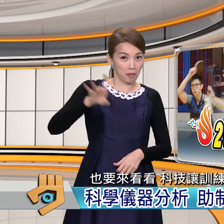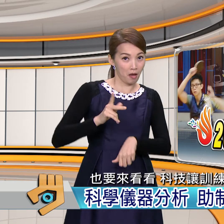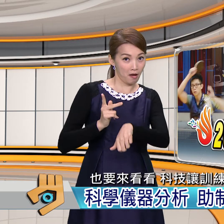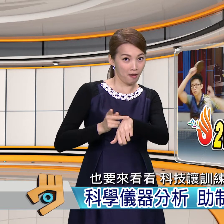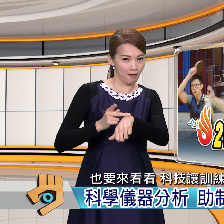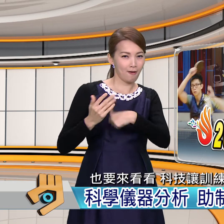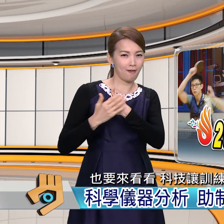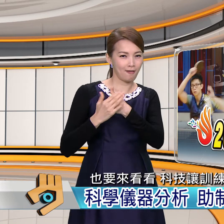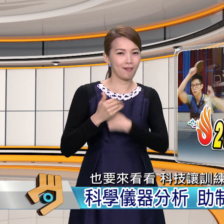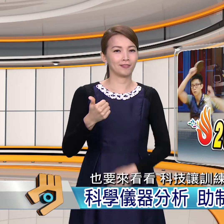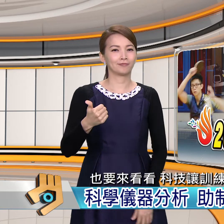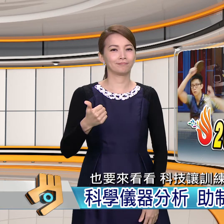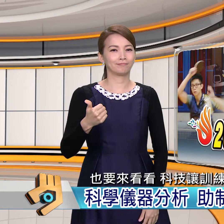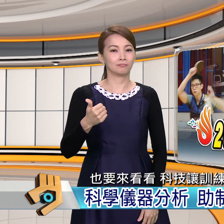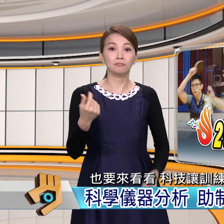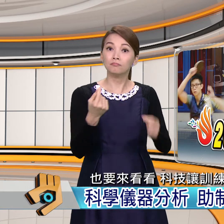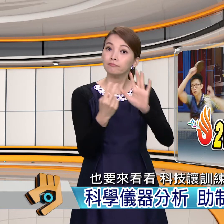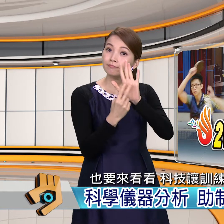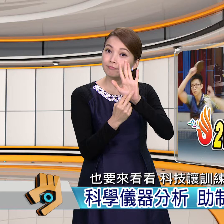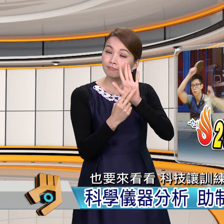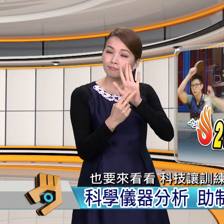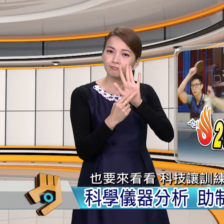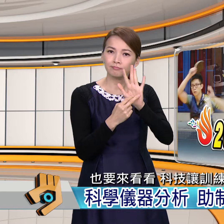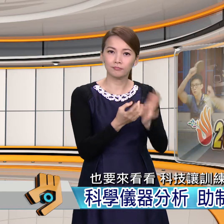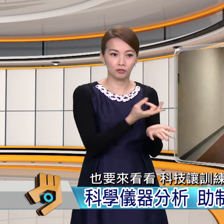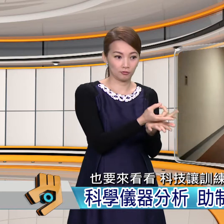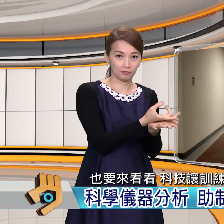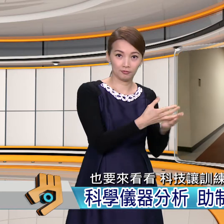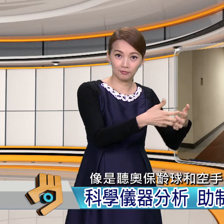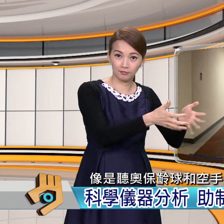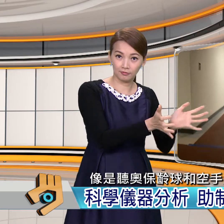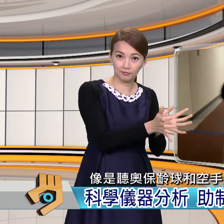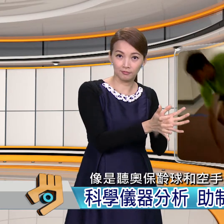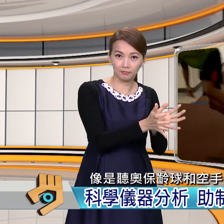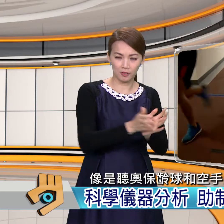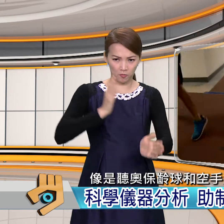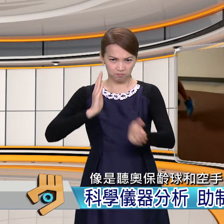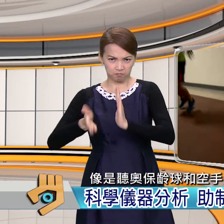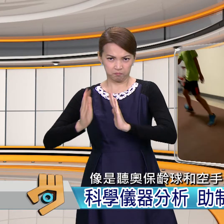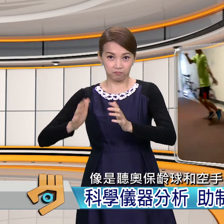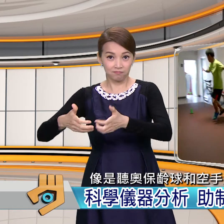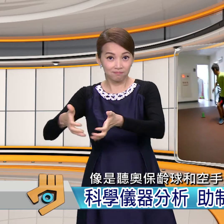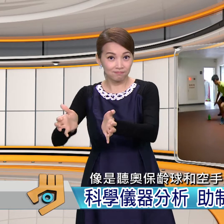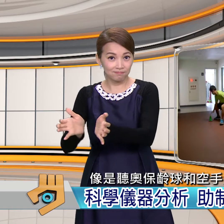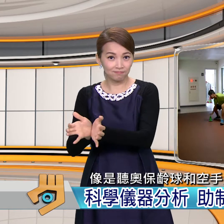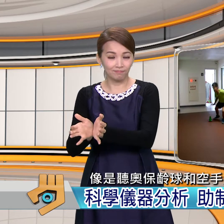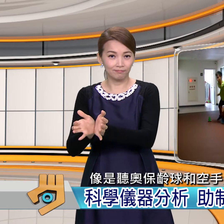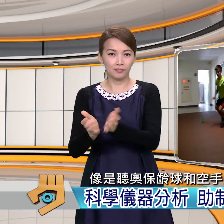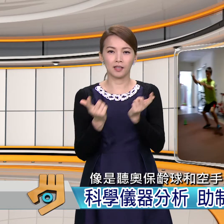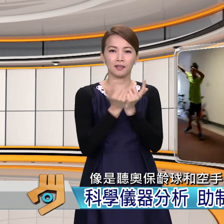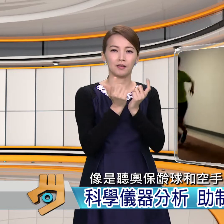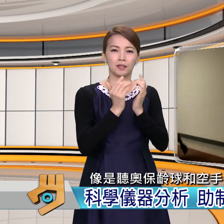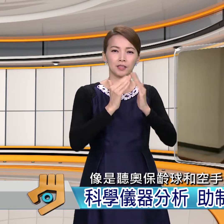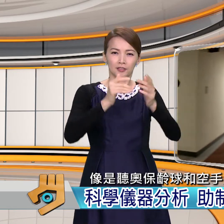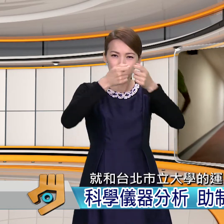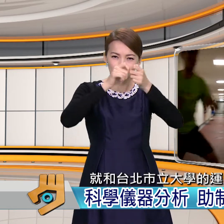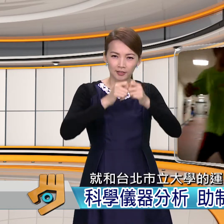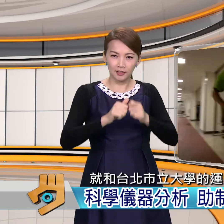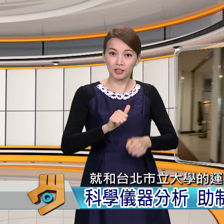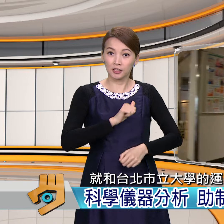来看看科技让训练更有效率。像是听澳保龄球和空手道的选手，就和台北